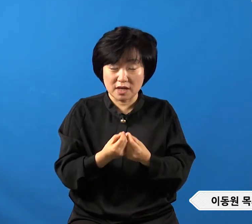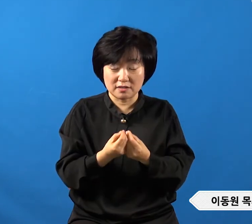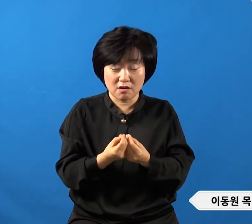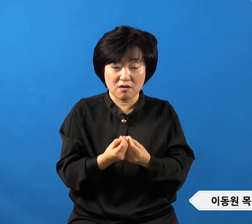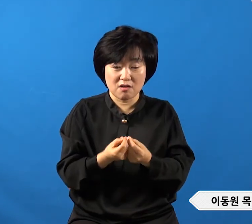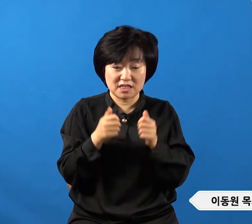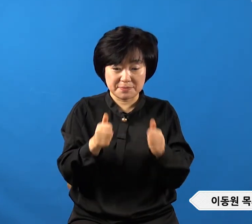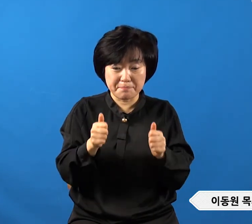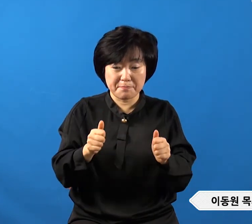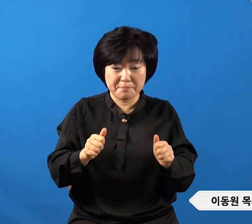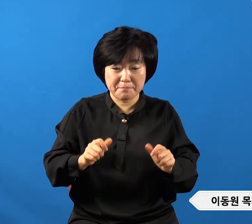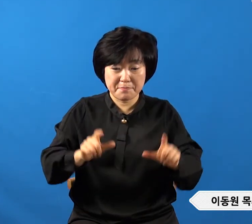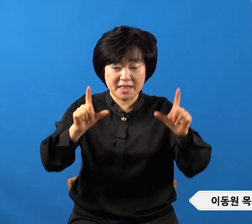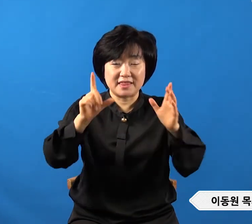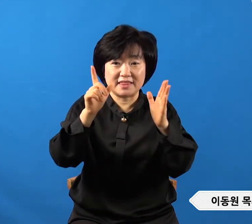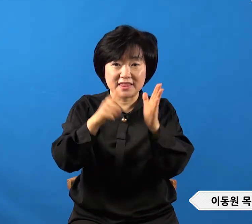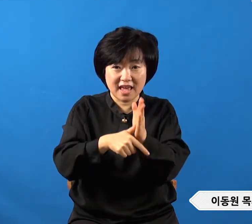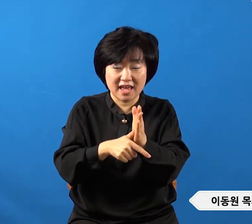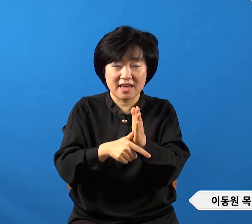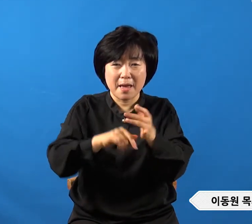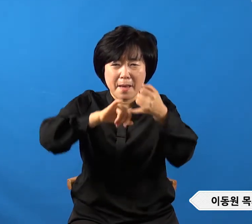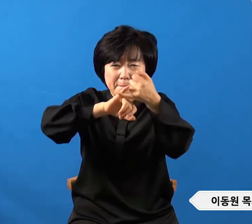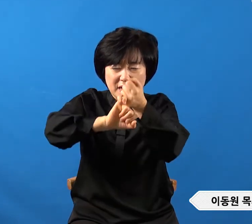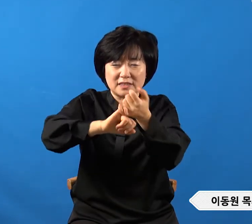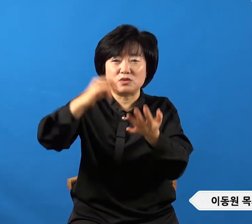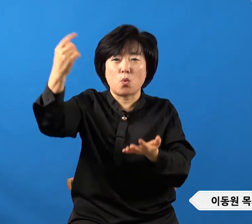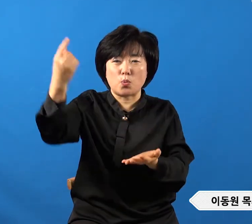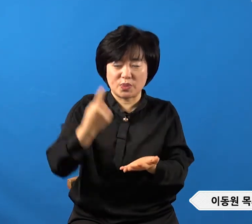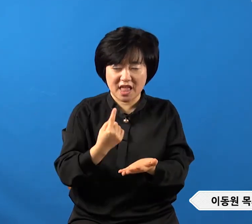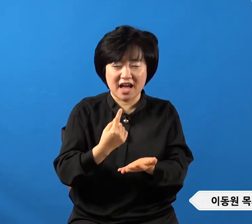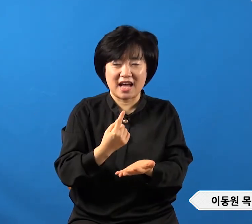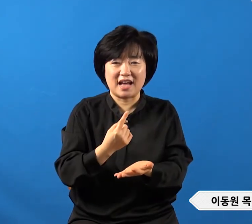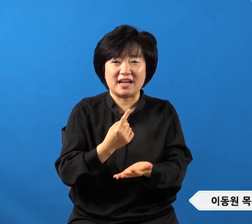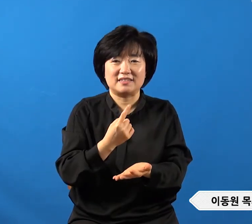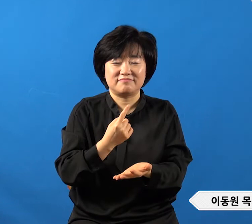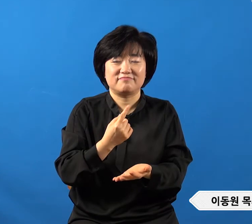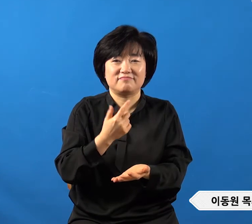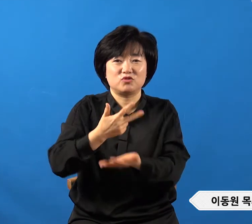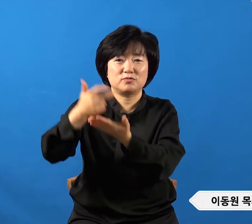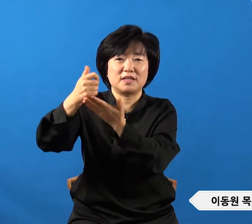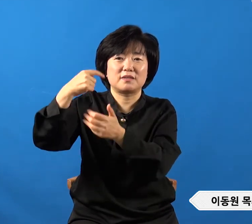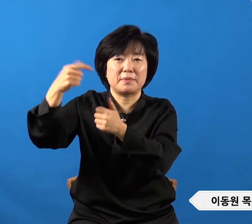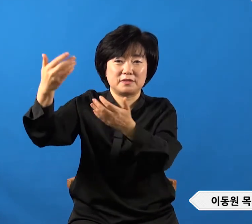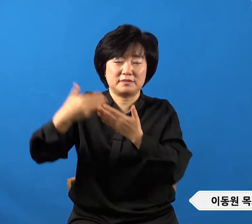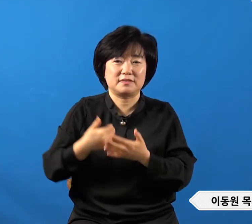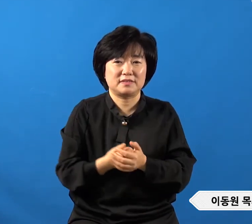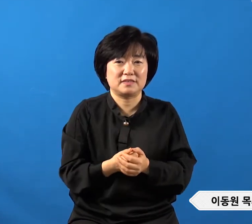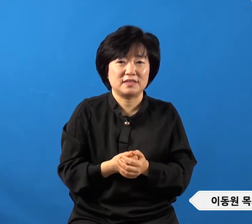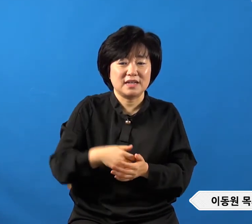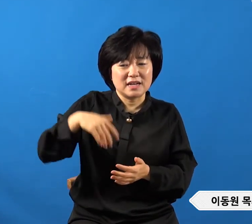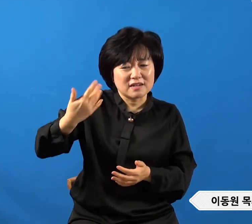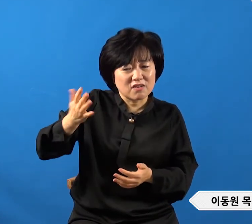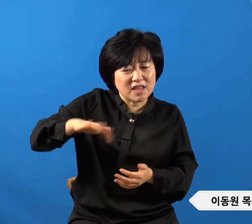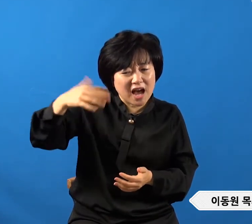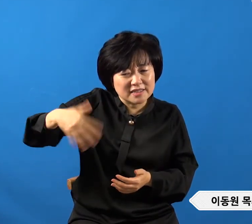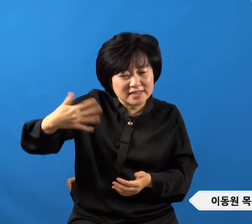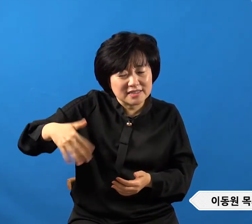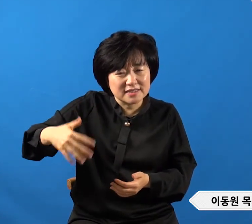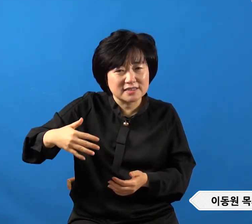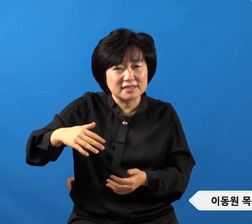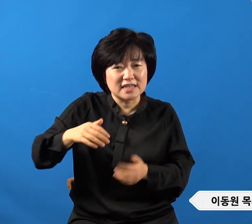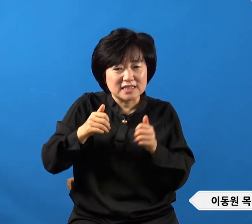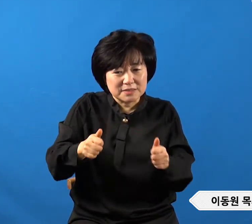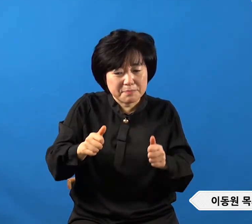비유에서 심판의 때는 반드시 온다는 것을 주께서 말씀하십니다. 그러나 아직